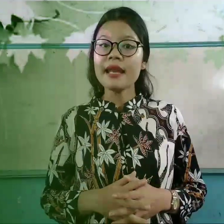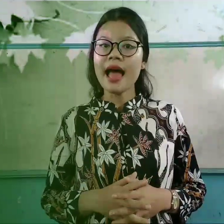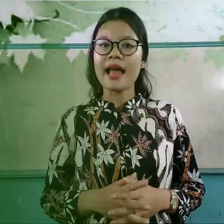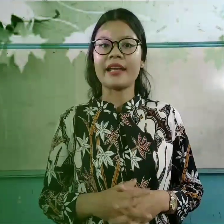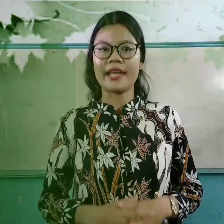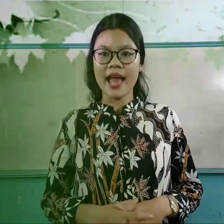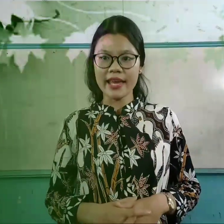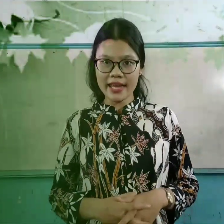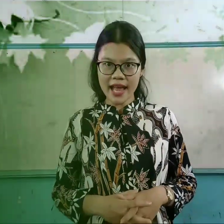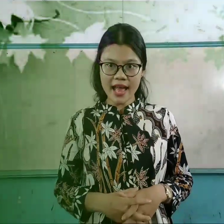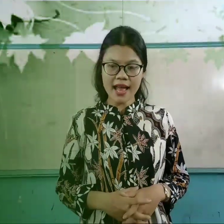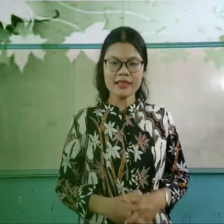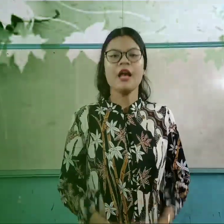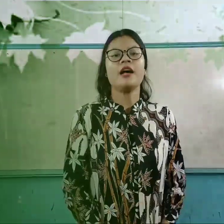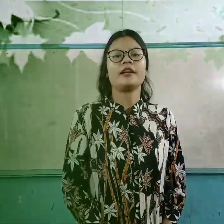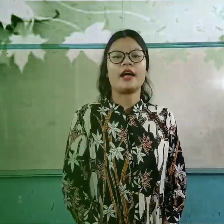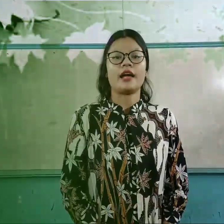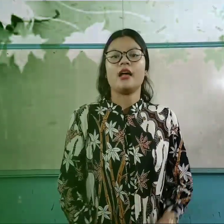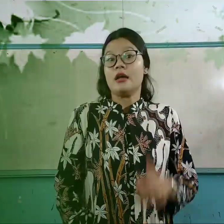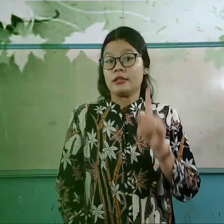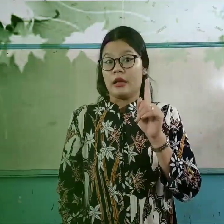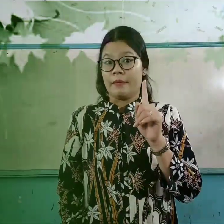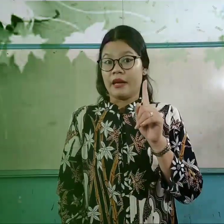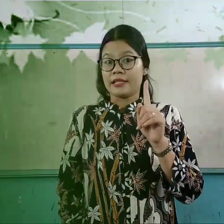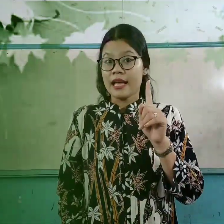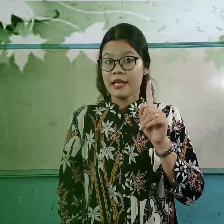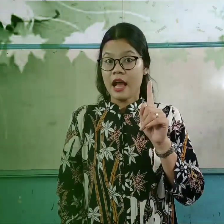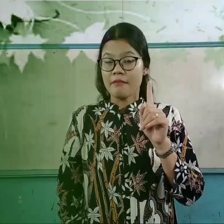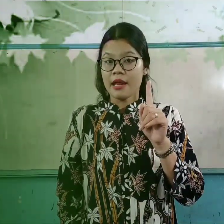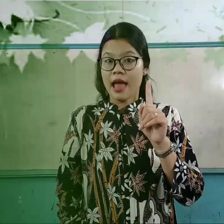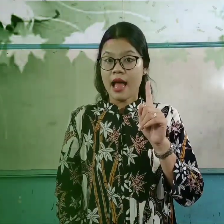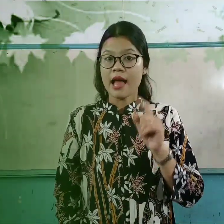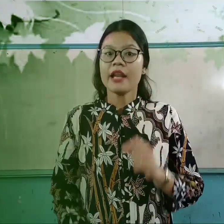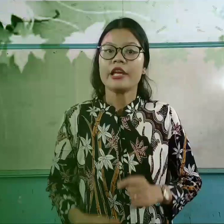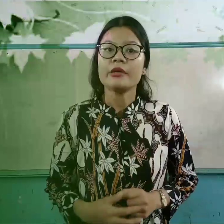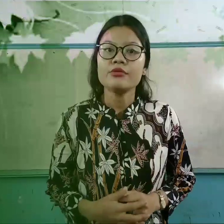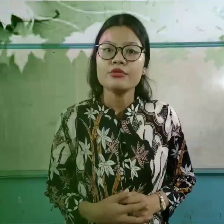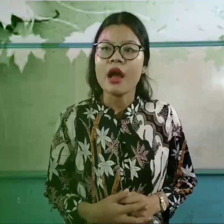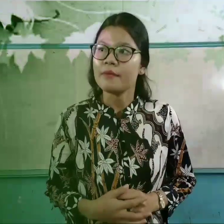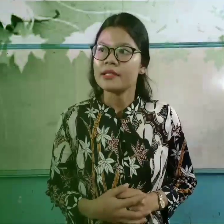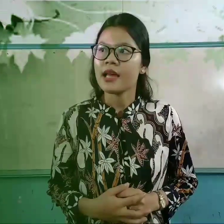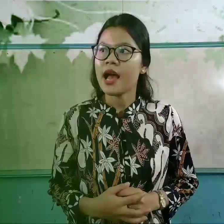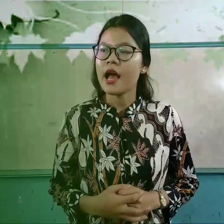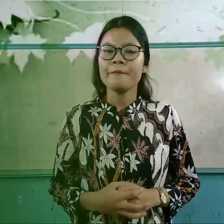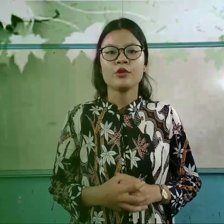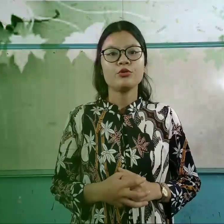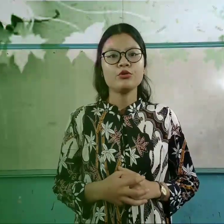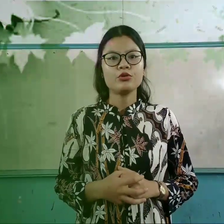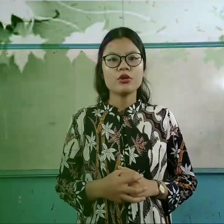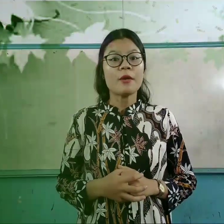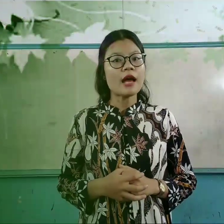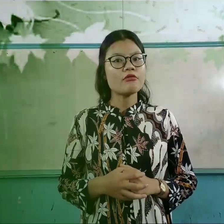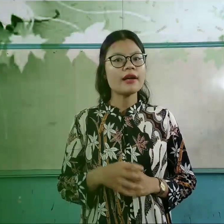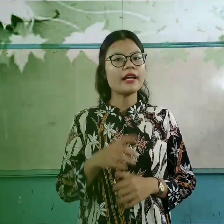kehamilan. Ya, ingat. Nah, pada saat kehamilan, ibu juga bisa untuk melakukan yang